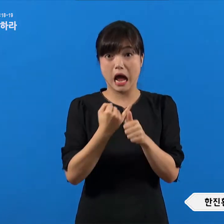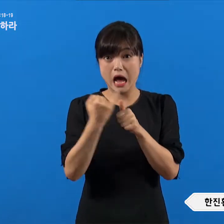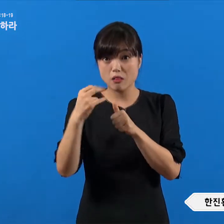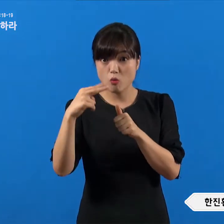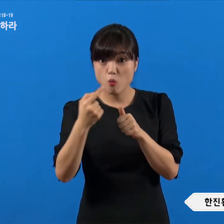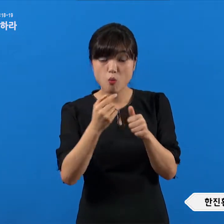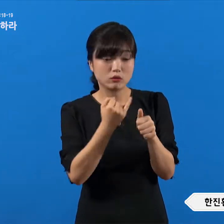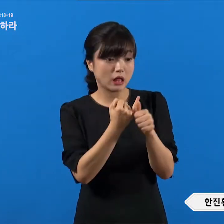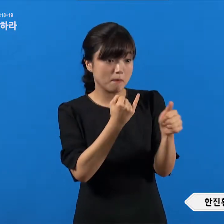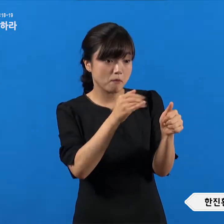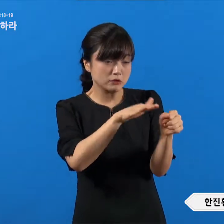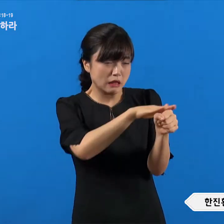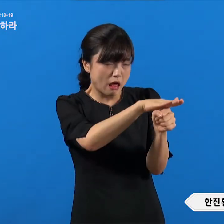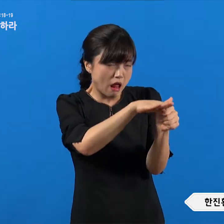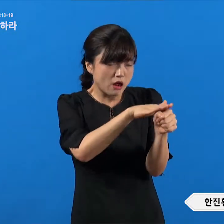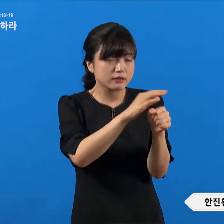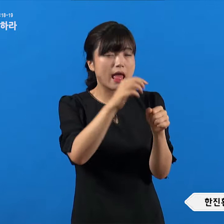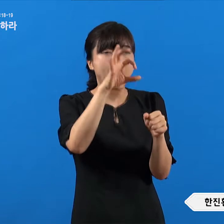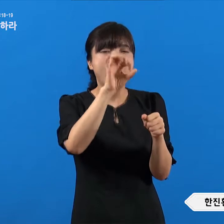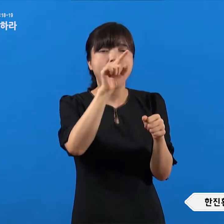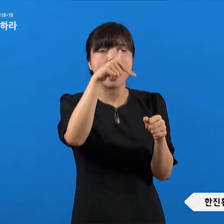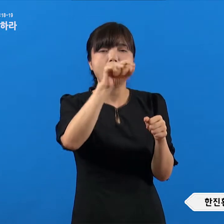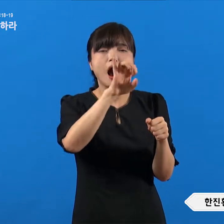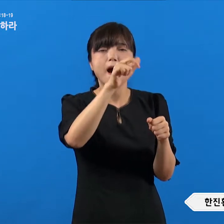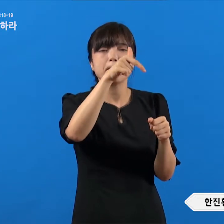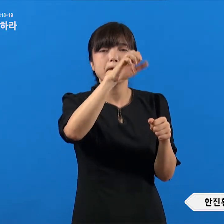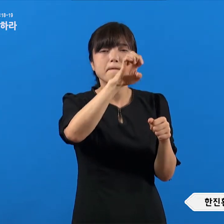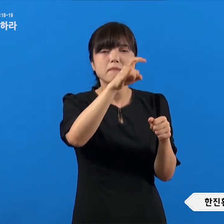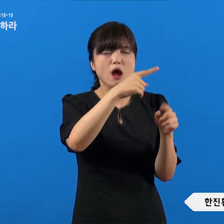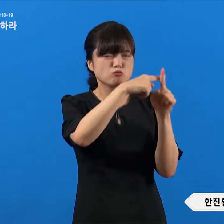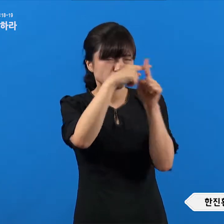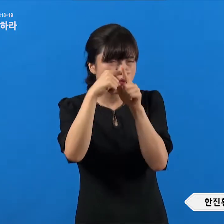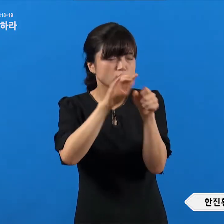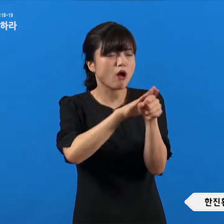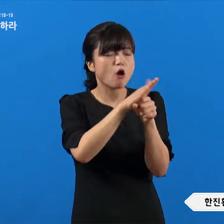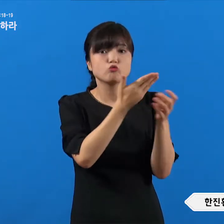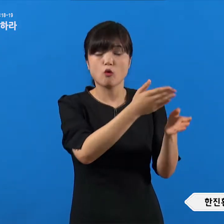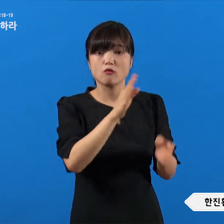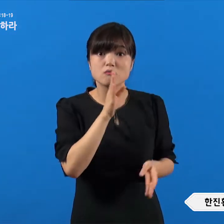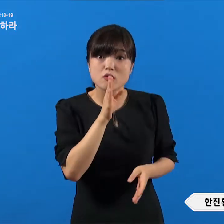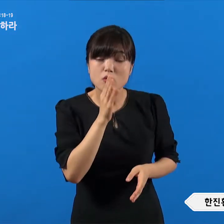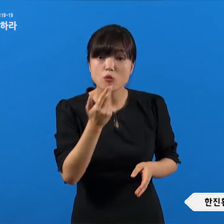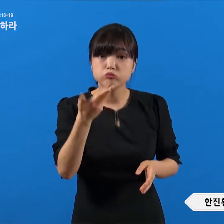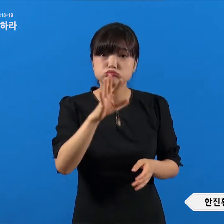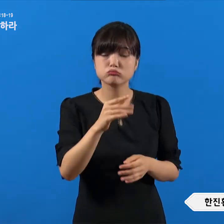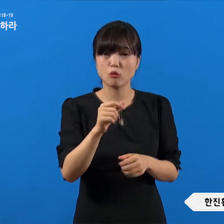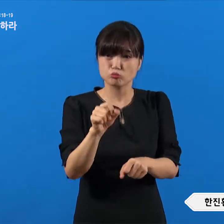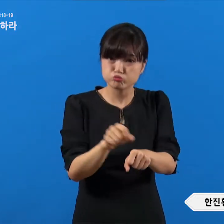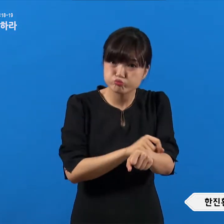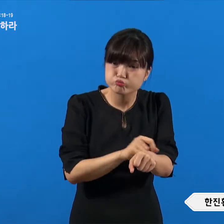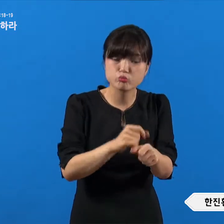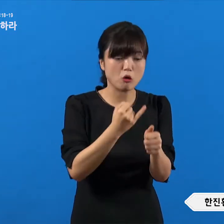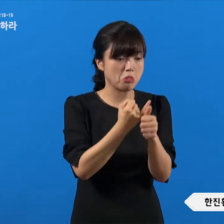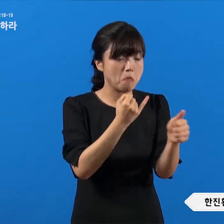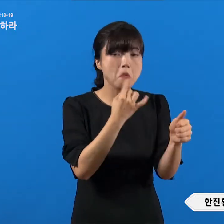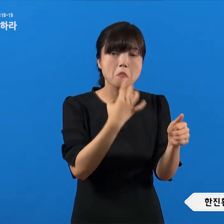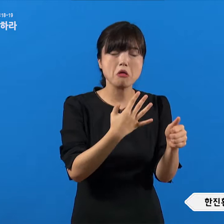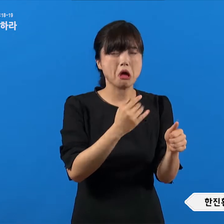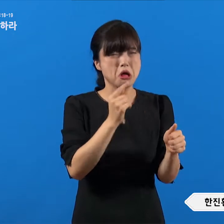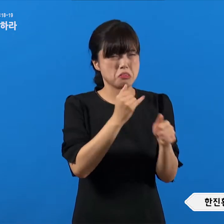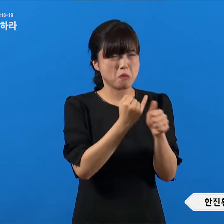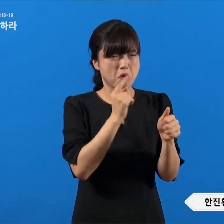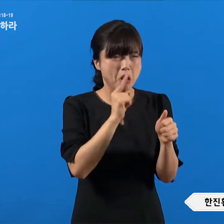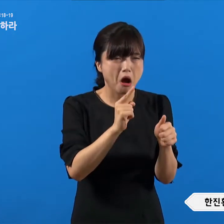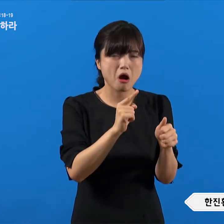아내도 남편을 아가페의 사랑으로 사랑해야 하지 않습니까? 그런데 왜 유독 남편들을